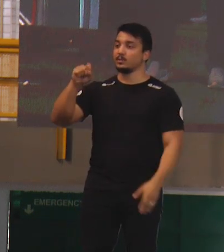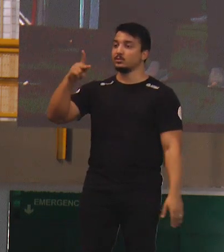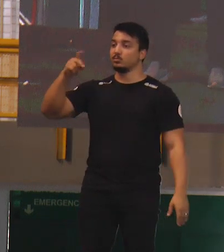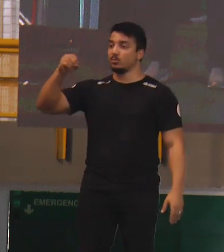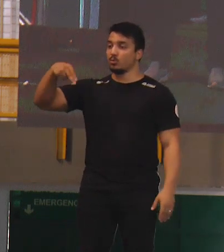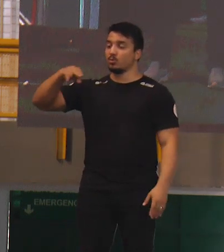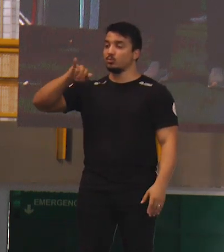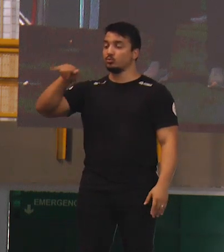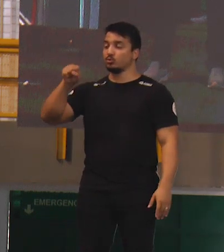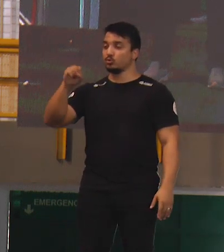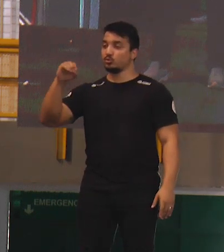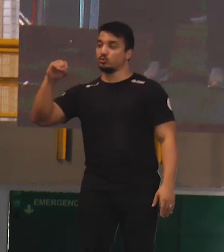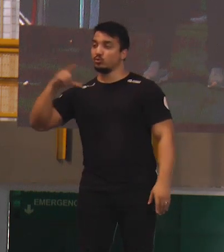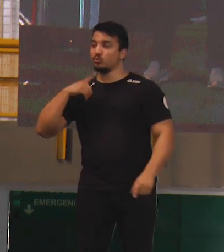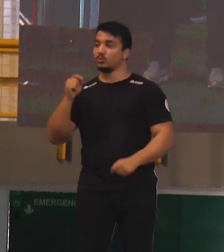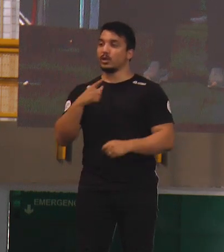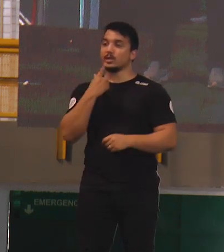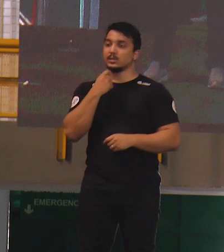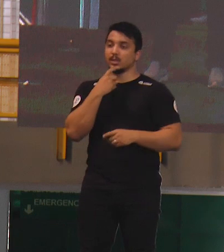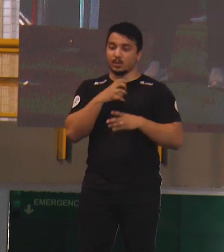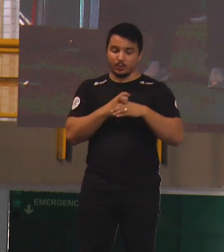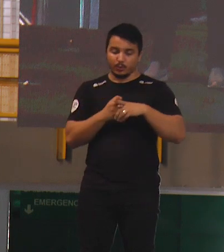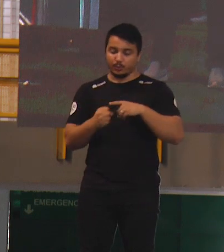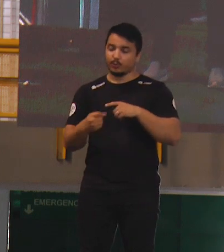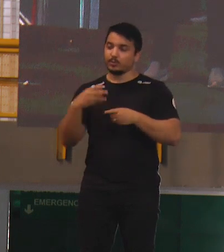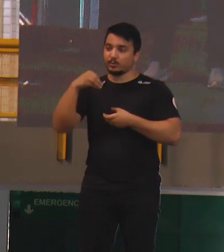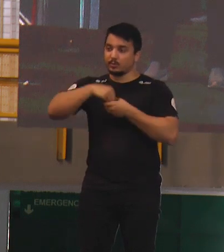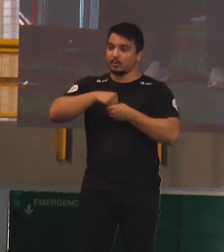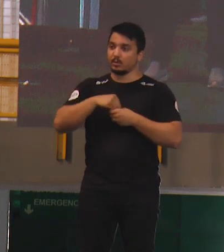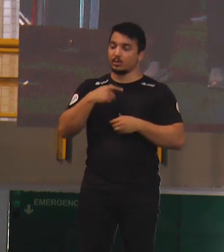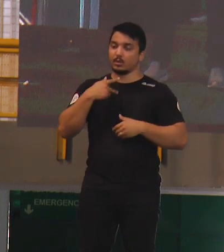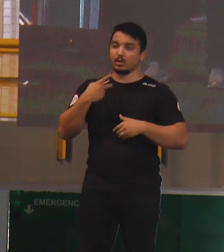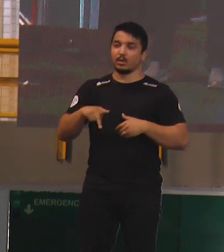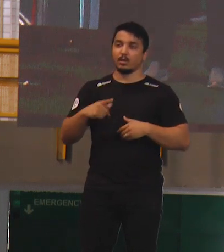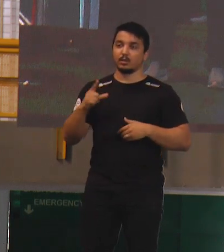Para liberar o sangue que está ali presente nos corpos